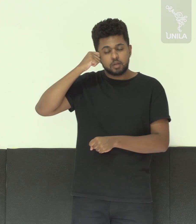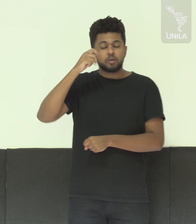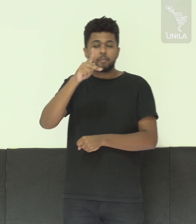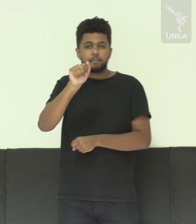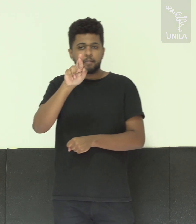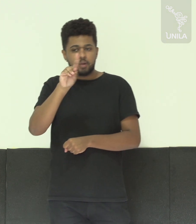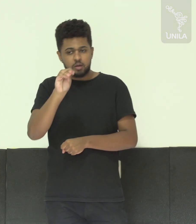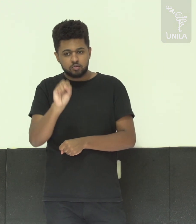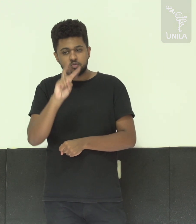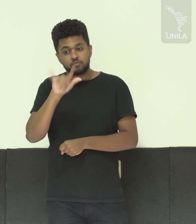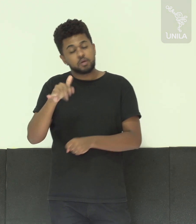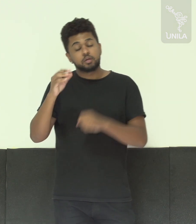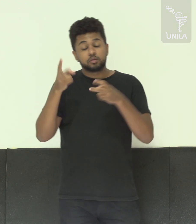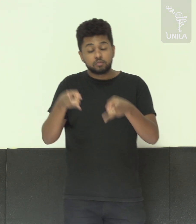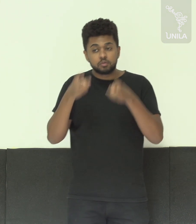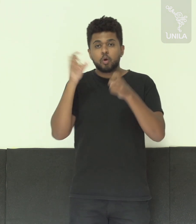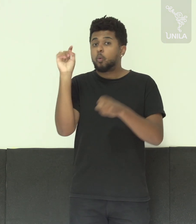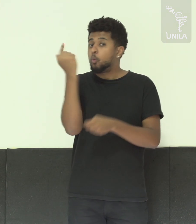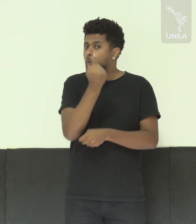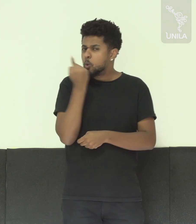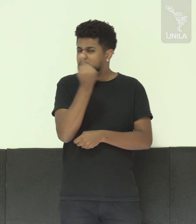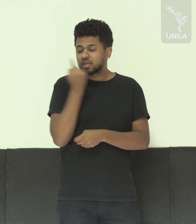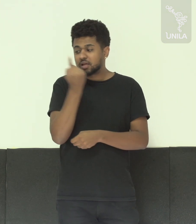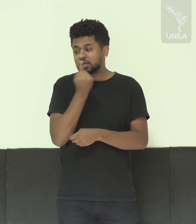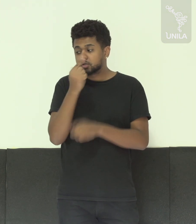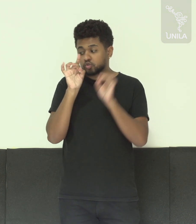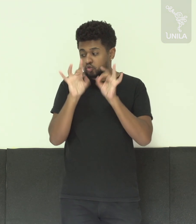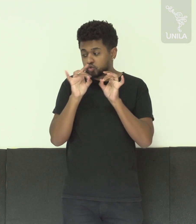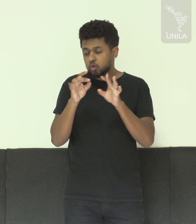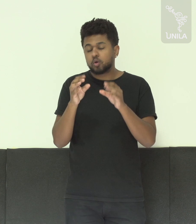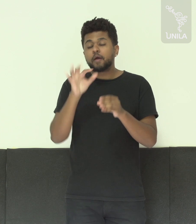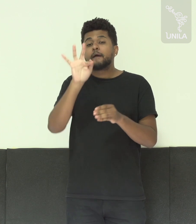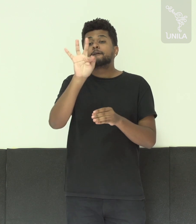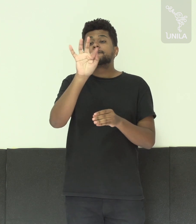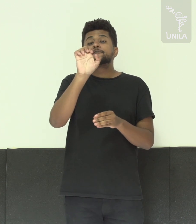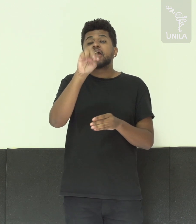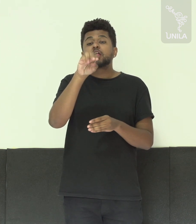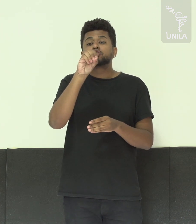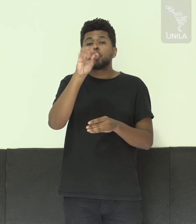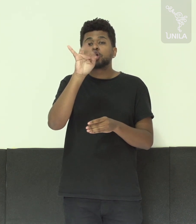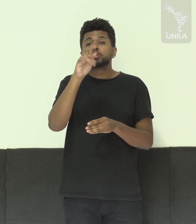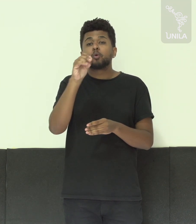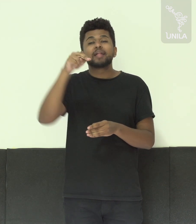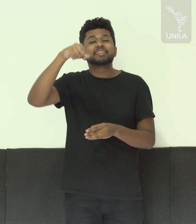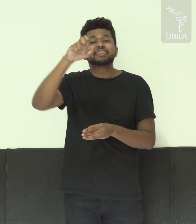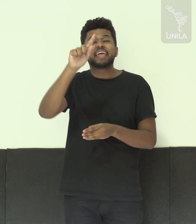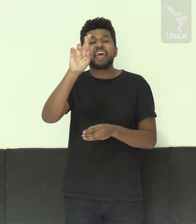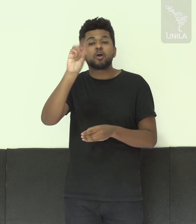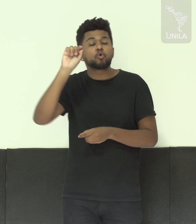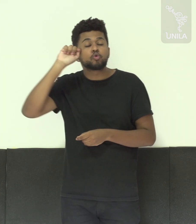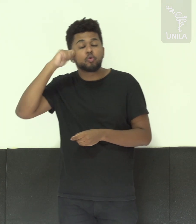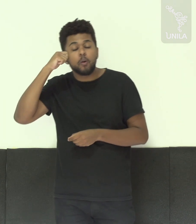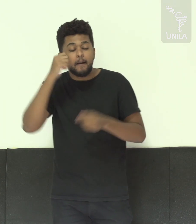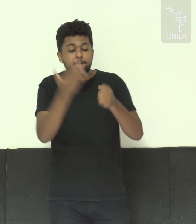pardos, será considerado única e exclusivamente o fenótipo negro como base